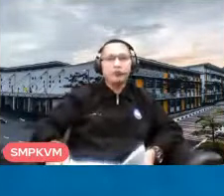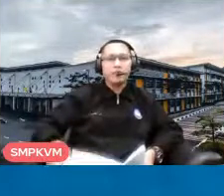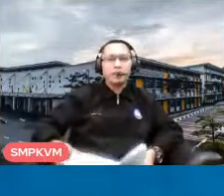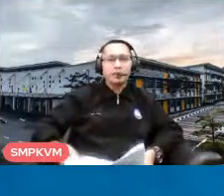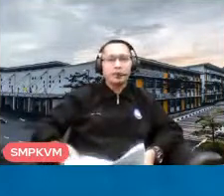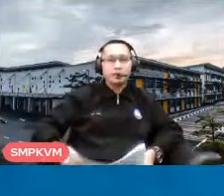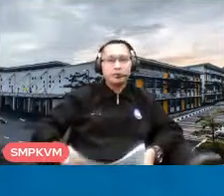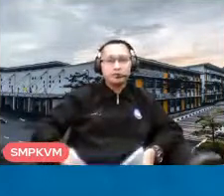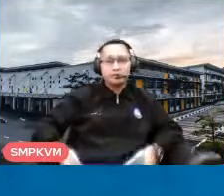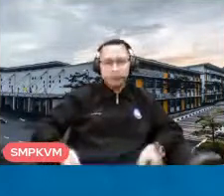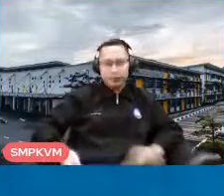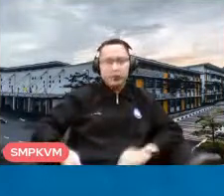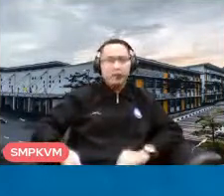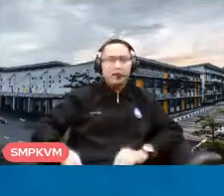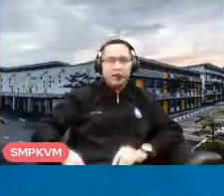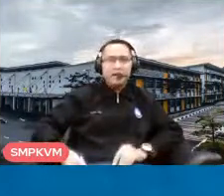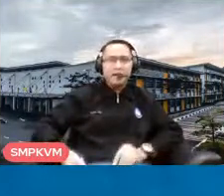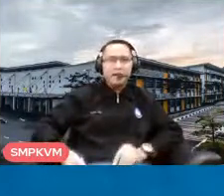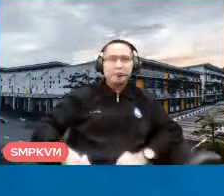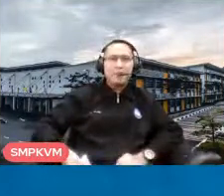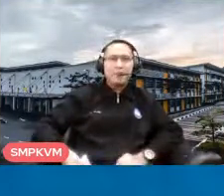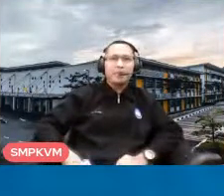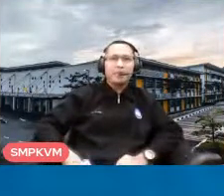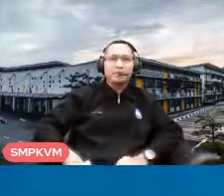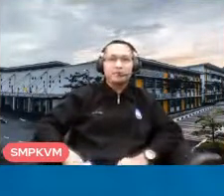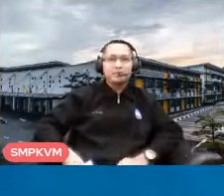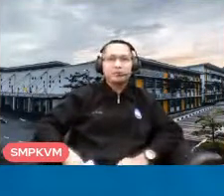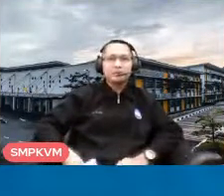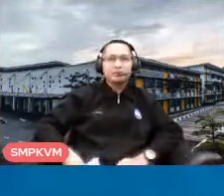terus kenek